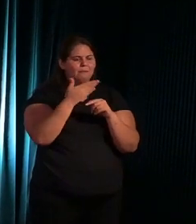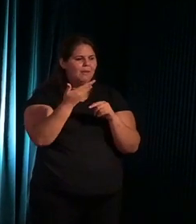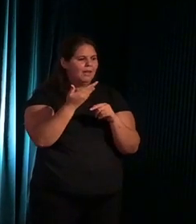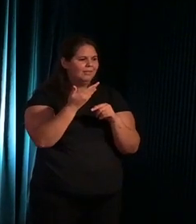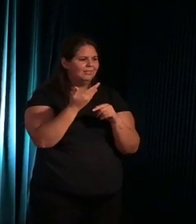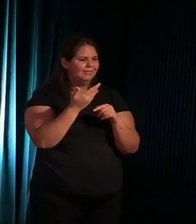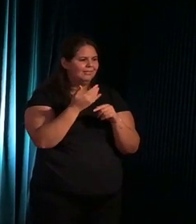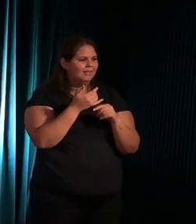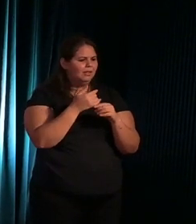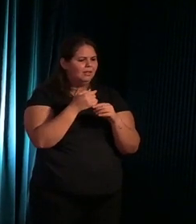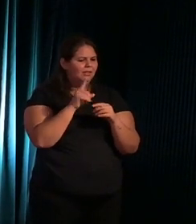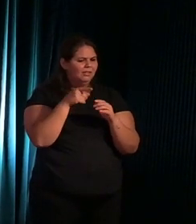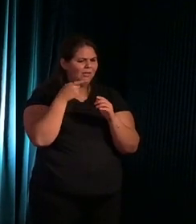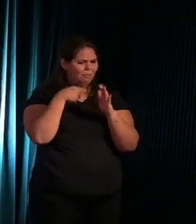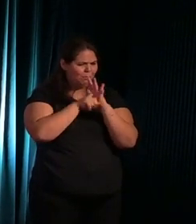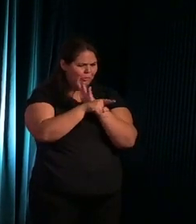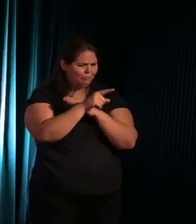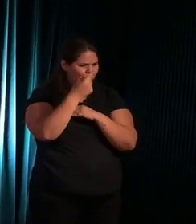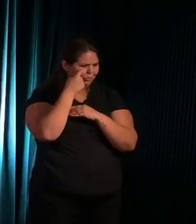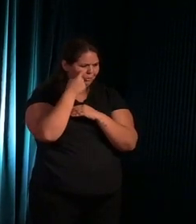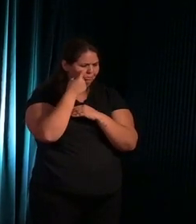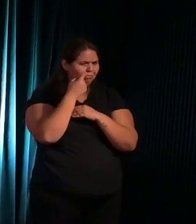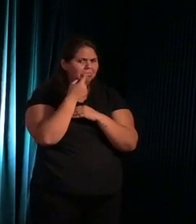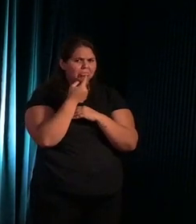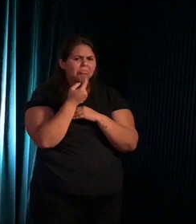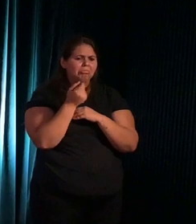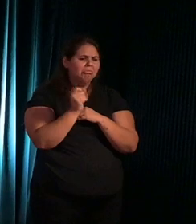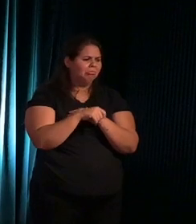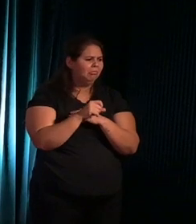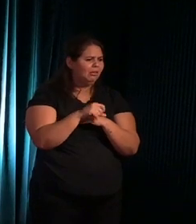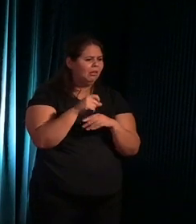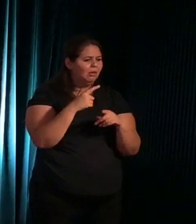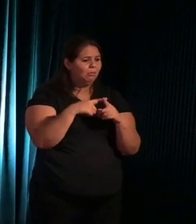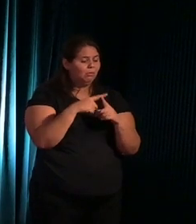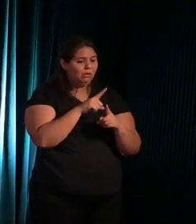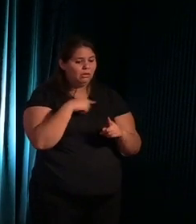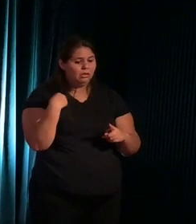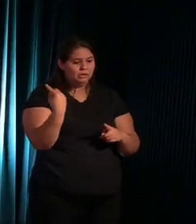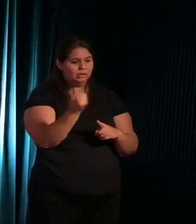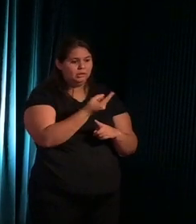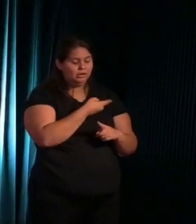Se ela é a extensão dos olhos? É sim, porque todos